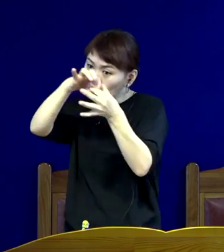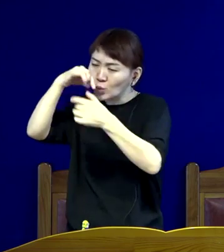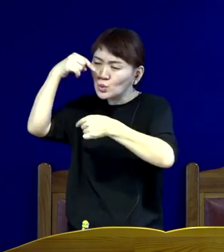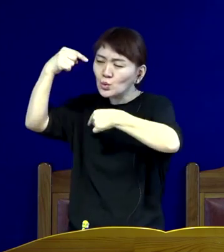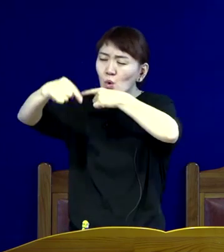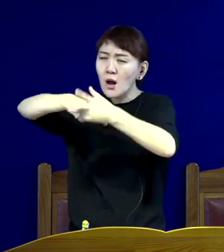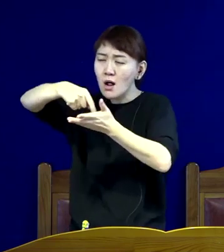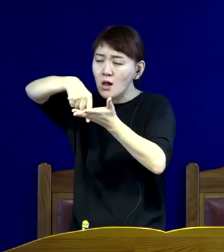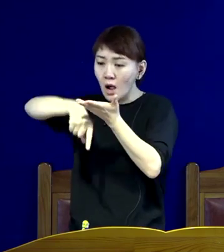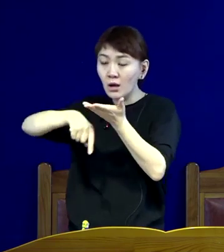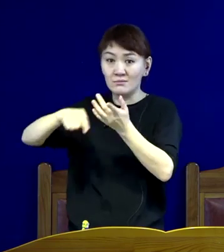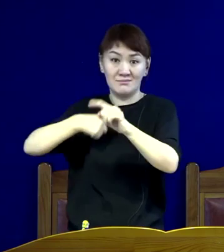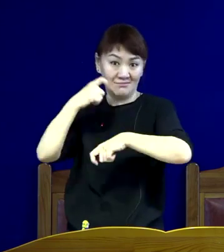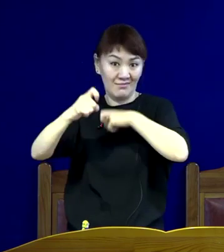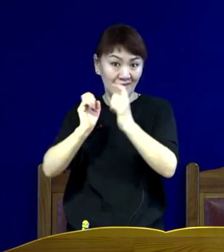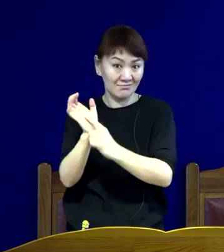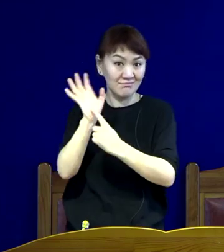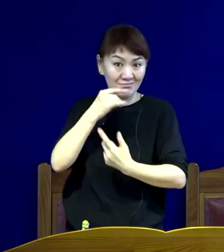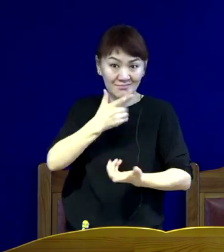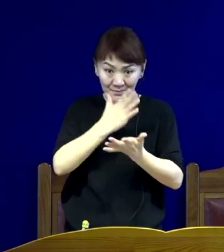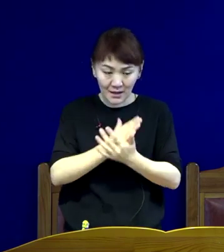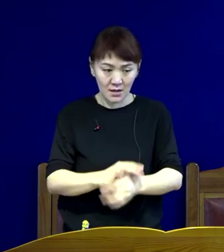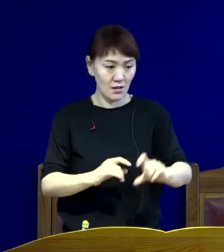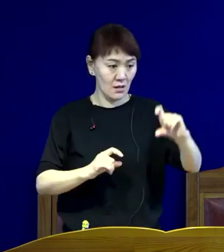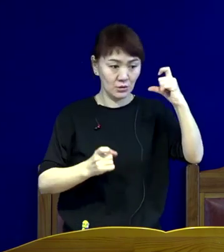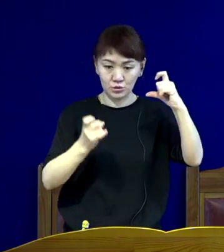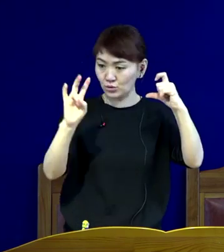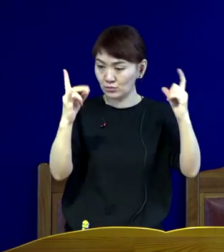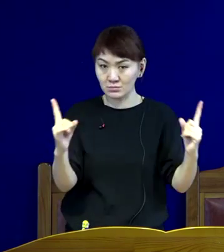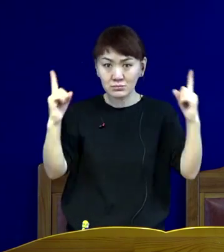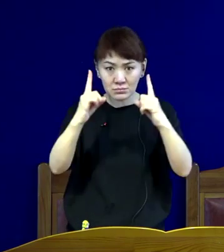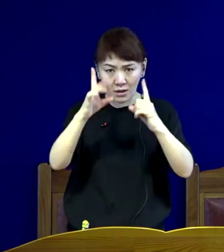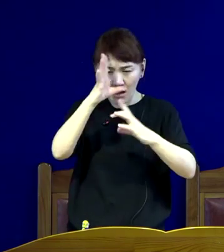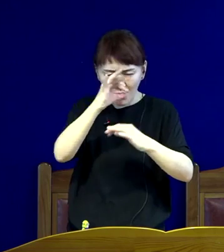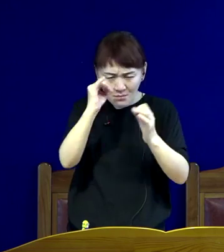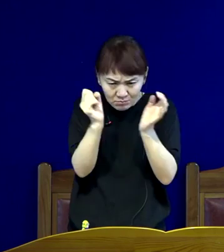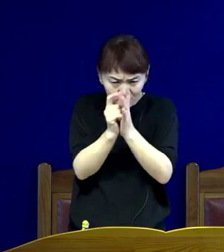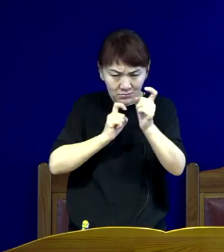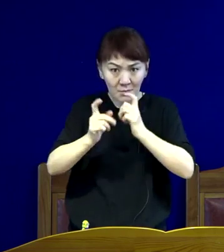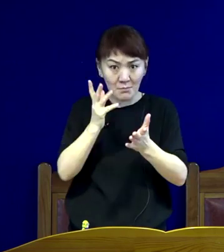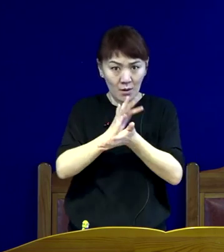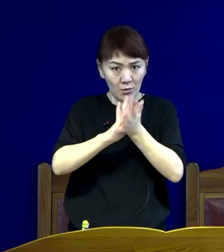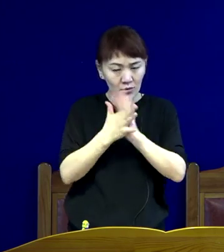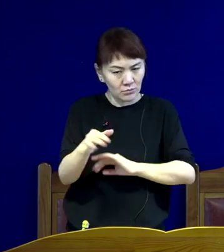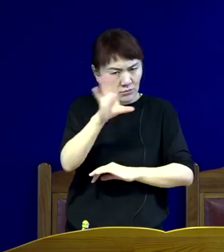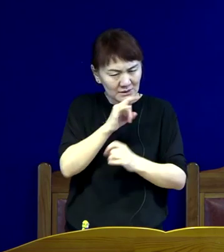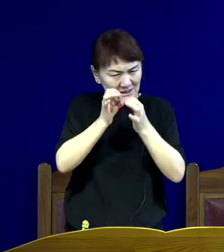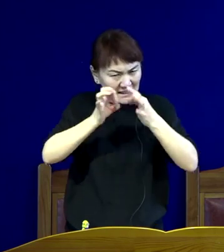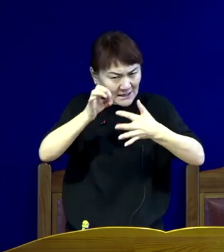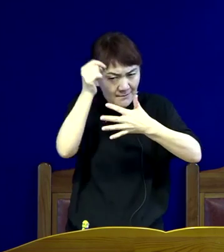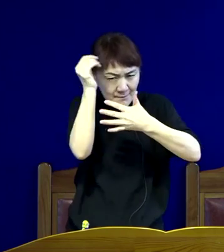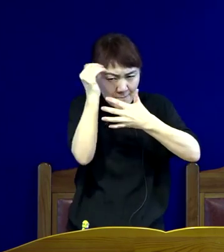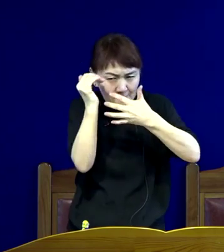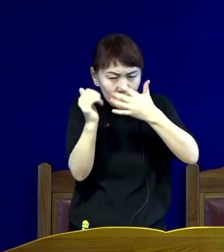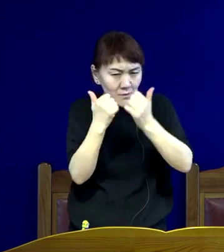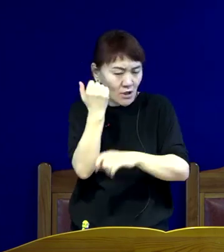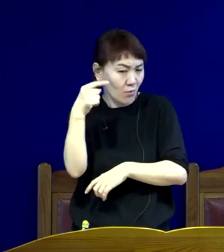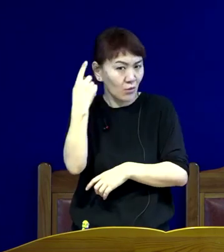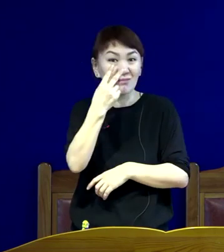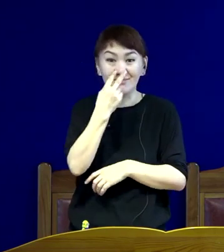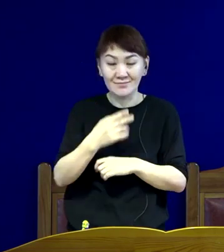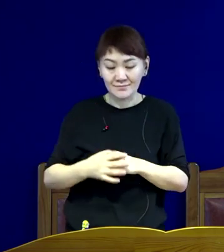үнэхээр чухал учраас нэг нэгээр нь бодож үзвэл сайн байна. За 18 дугаар